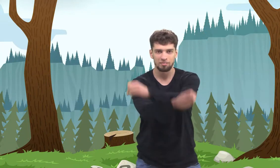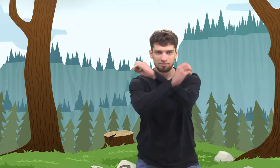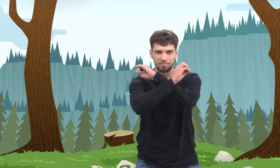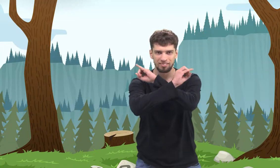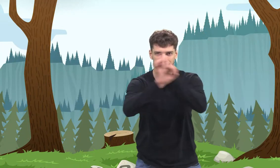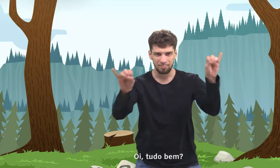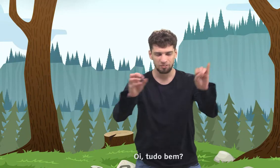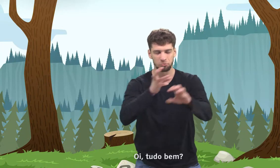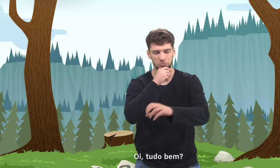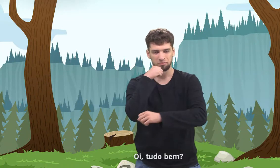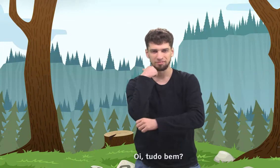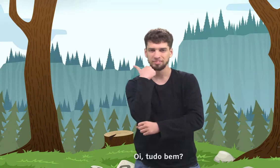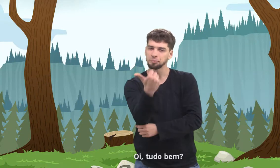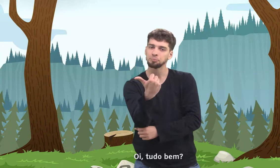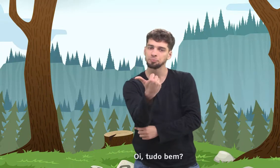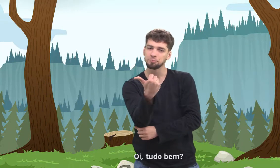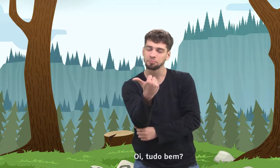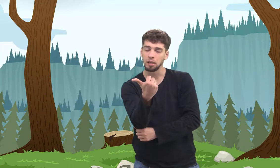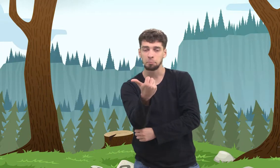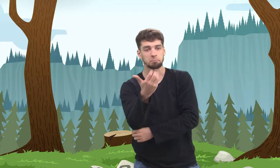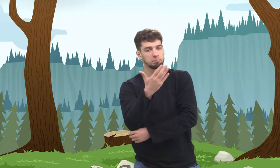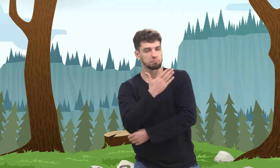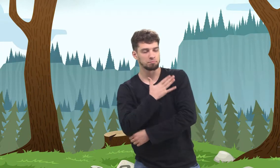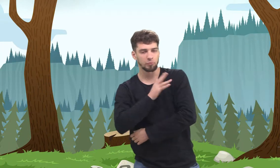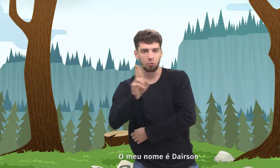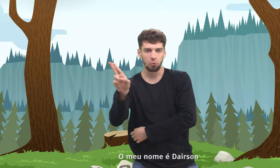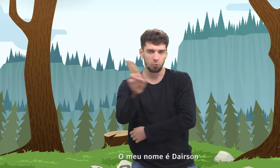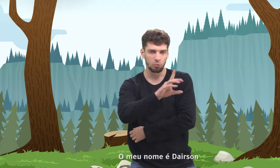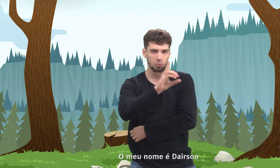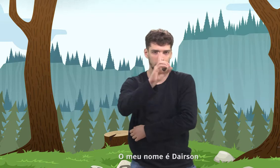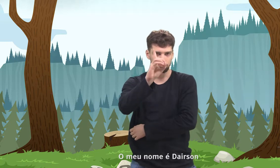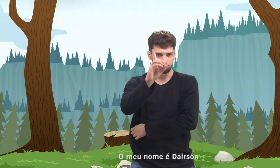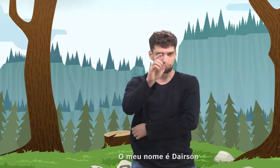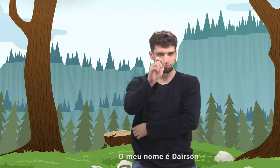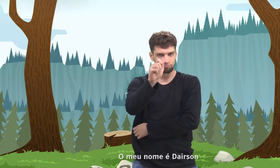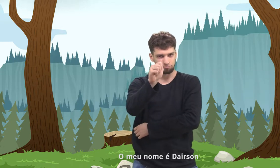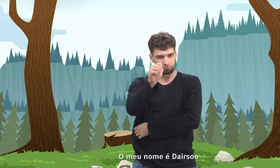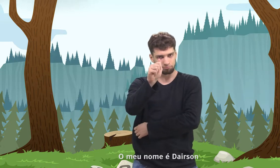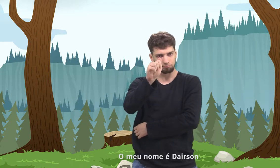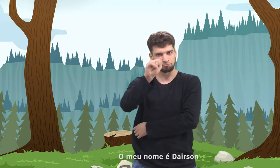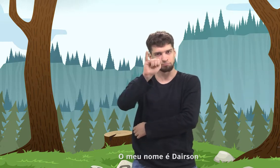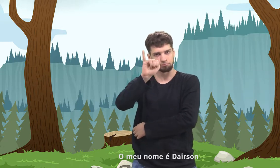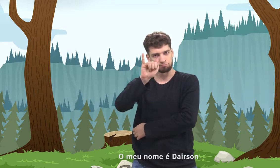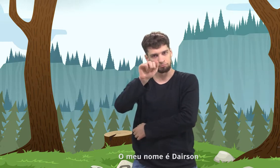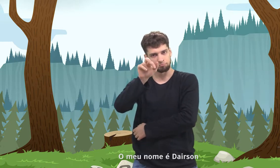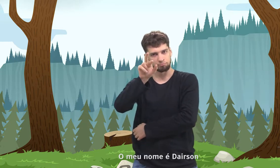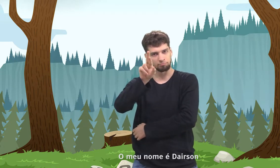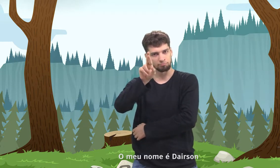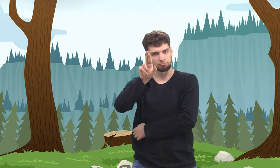oi tudo bem o meu nome é da iss